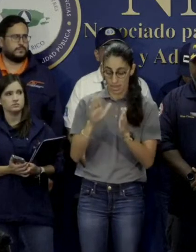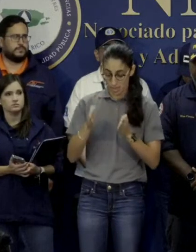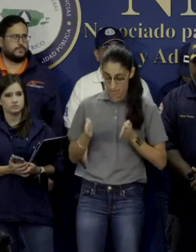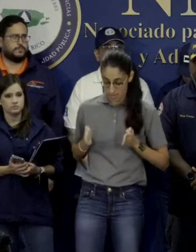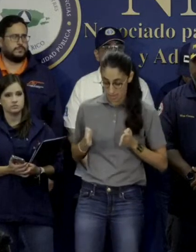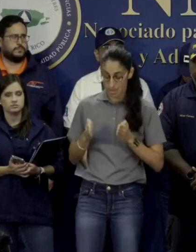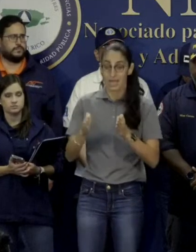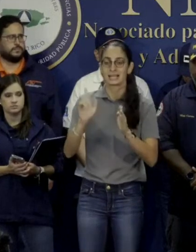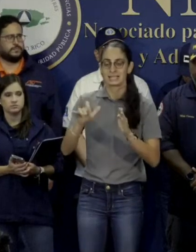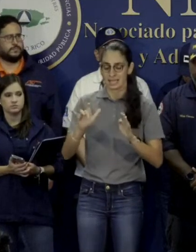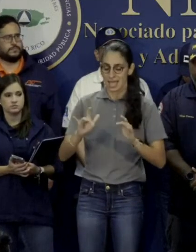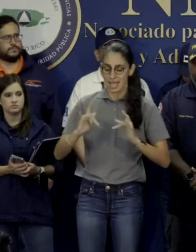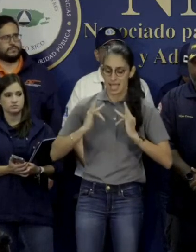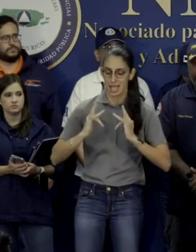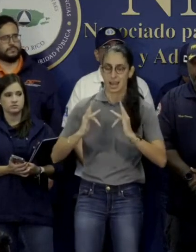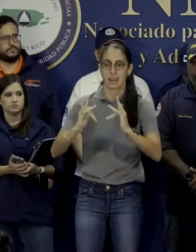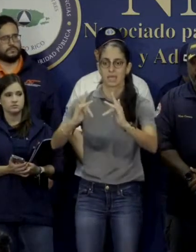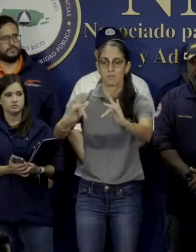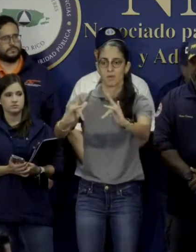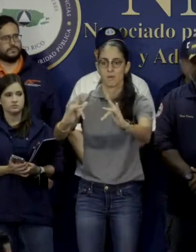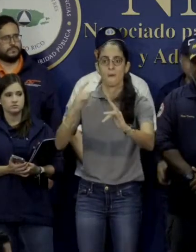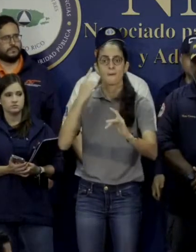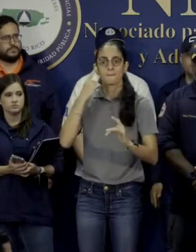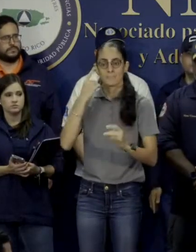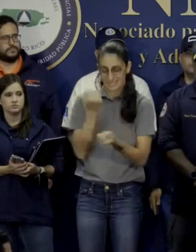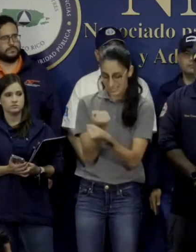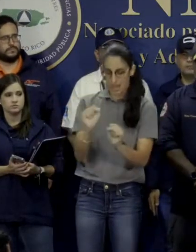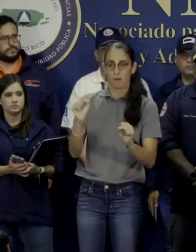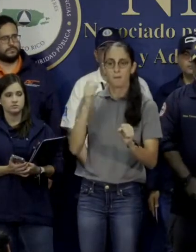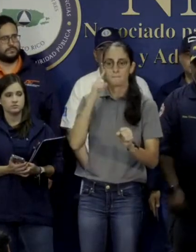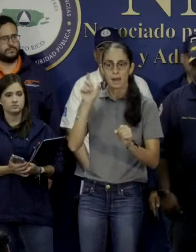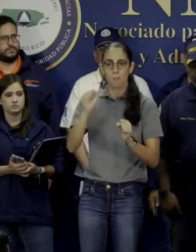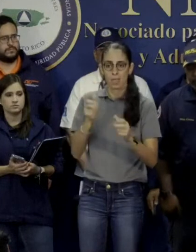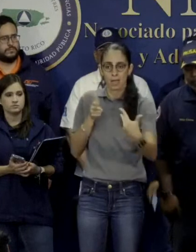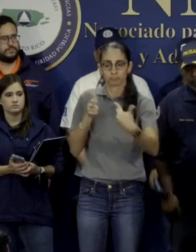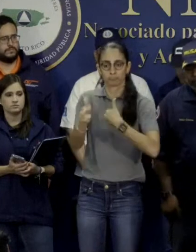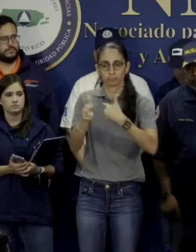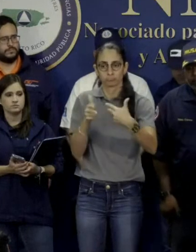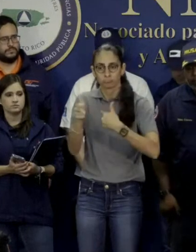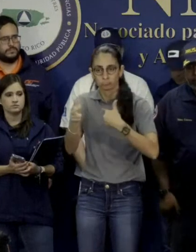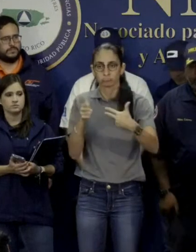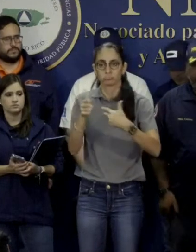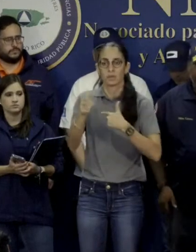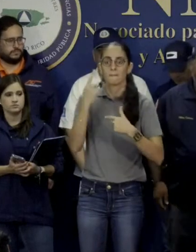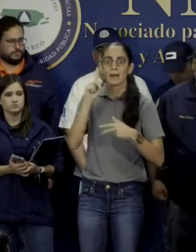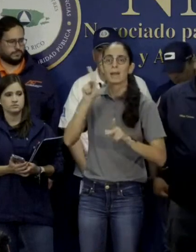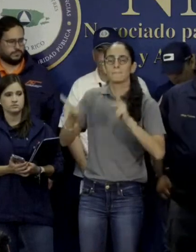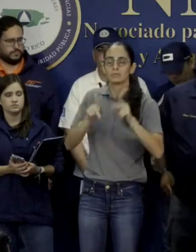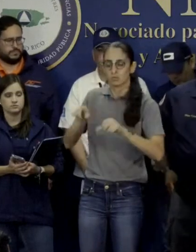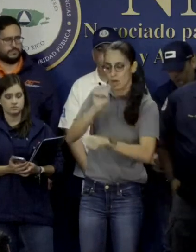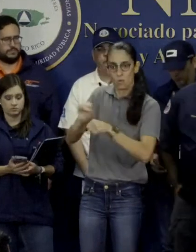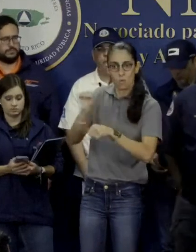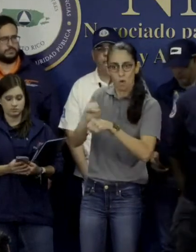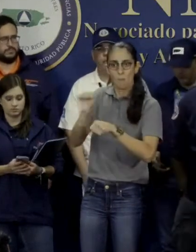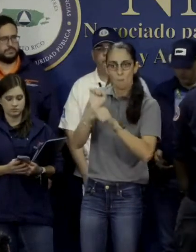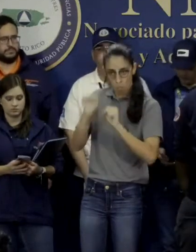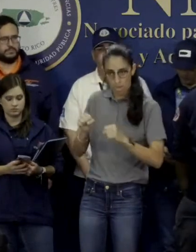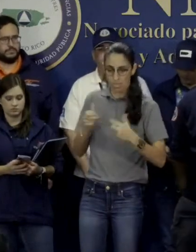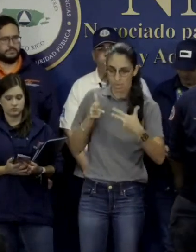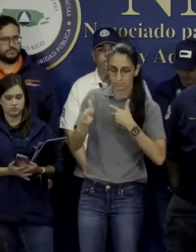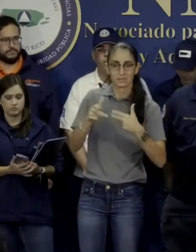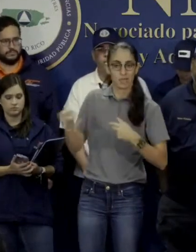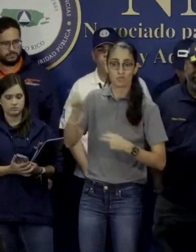estar libres de tránsito, salvo los que están rindiendo labores esenciales o son